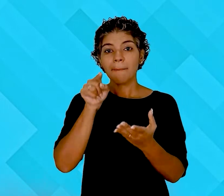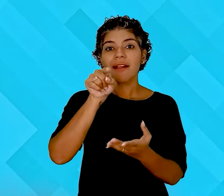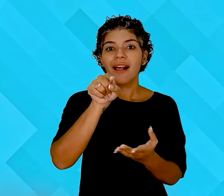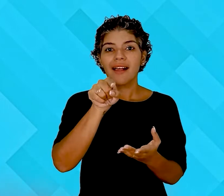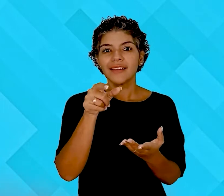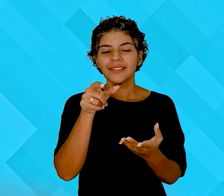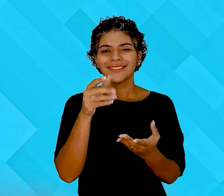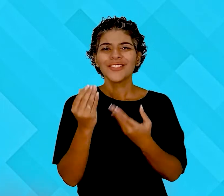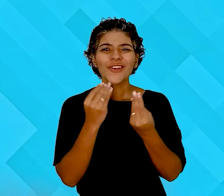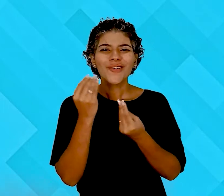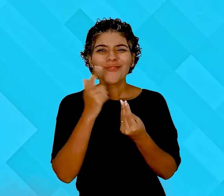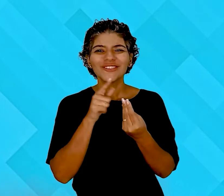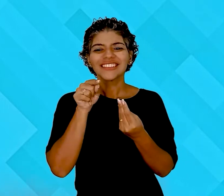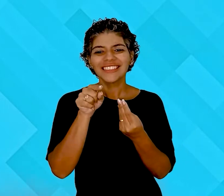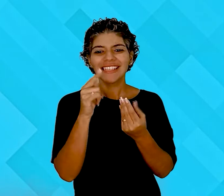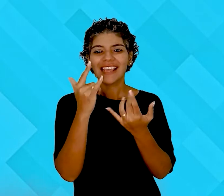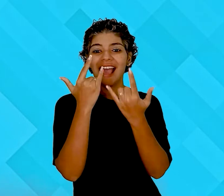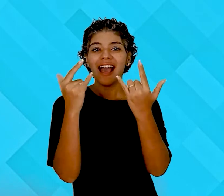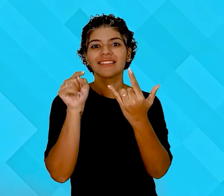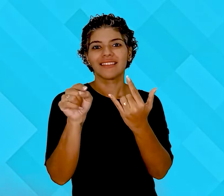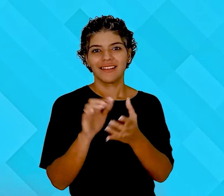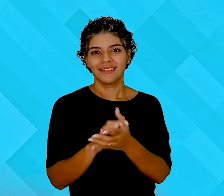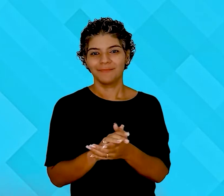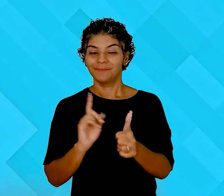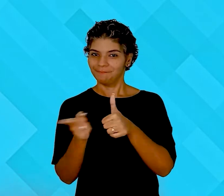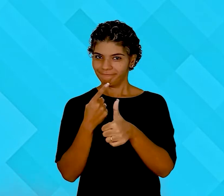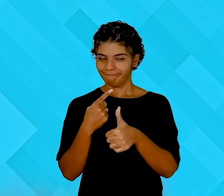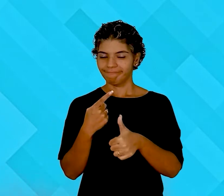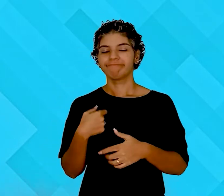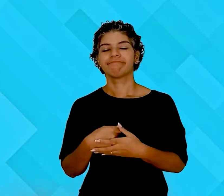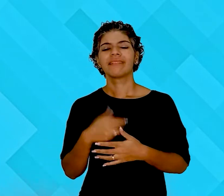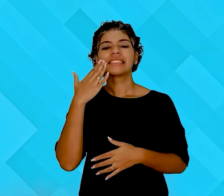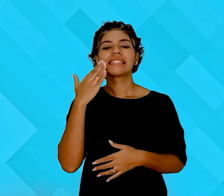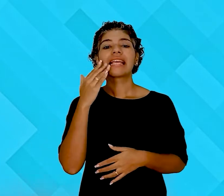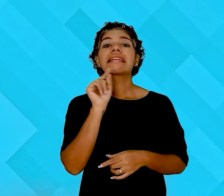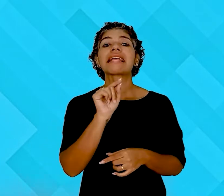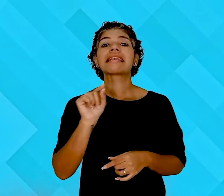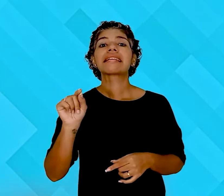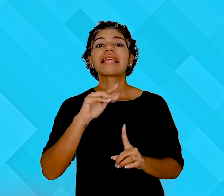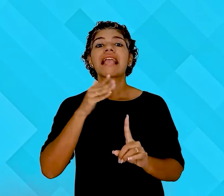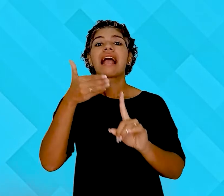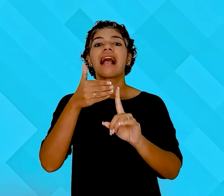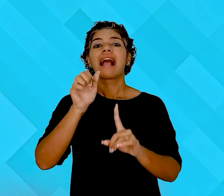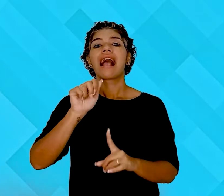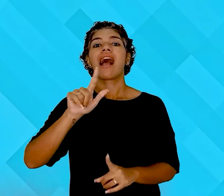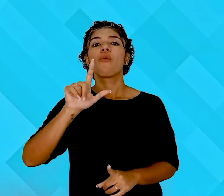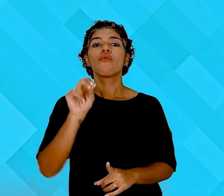lado. Quem eu quero conversar com, né? Qual é essa chamada persona, né?